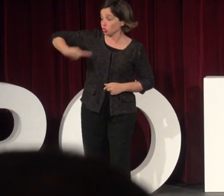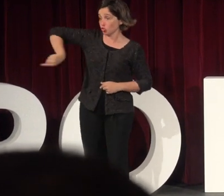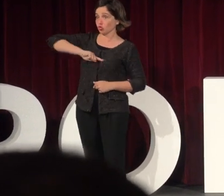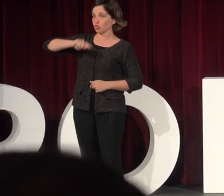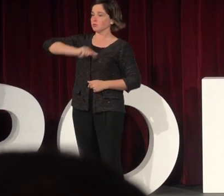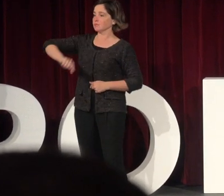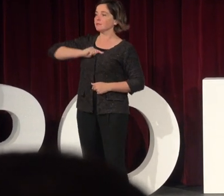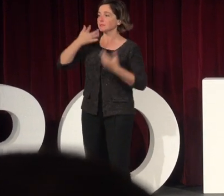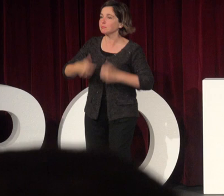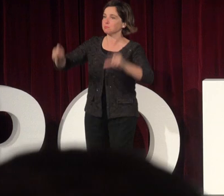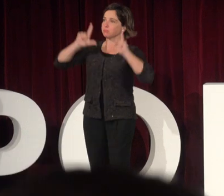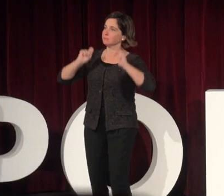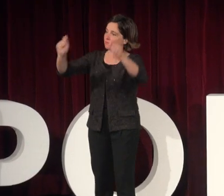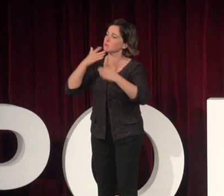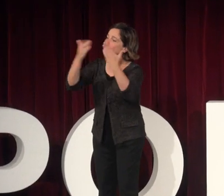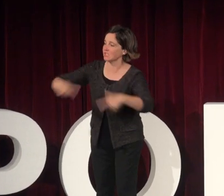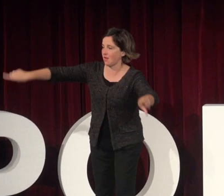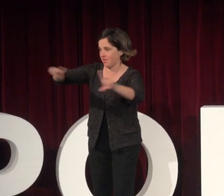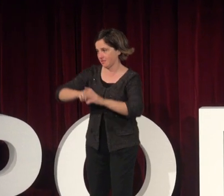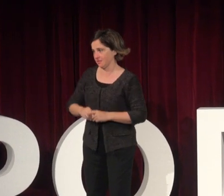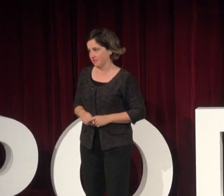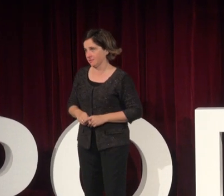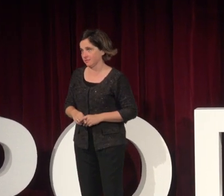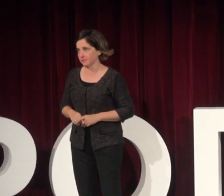sentimos representados en vosotros.